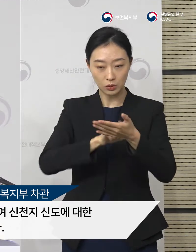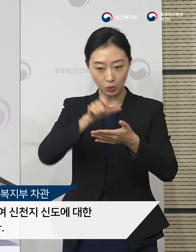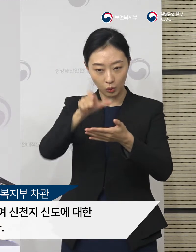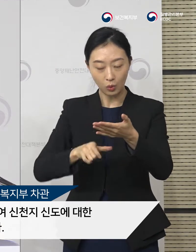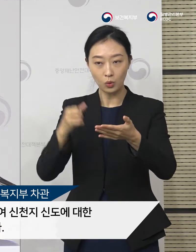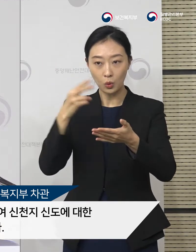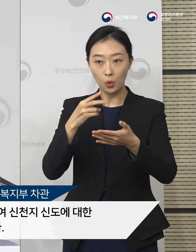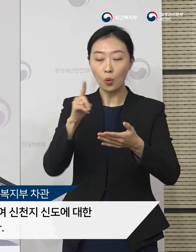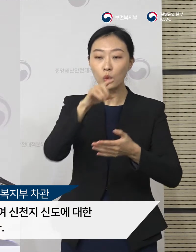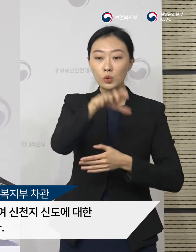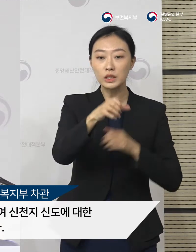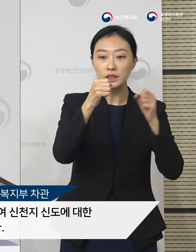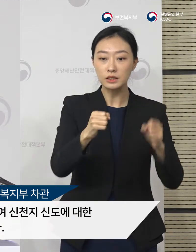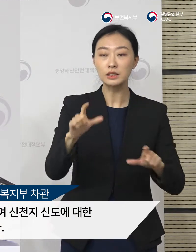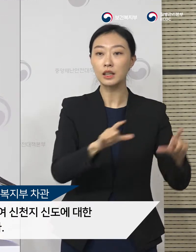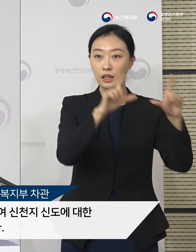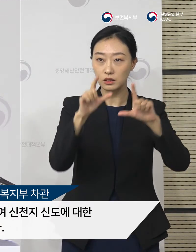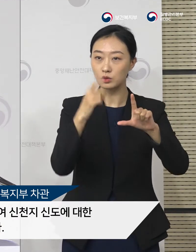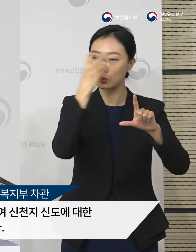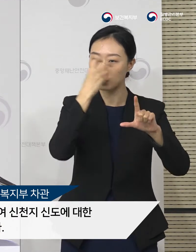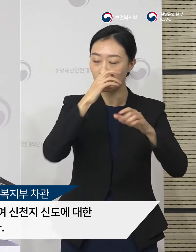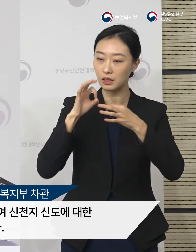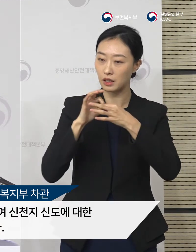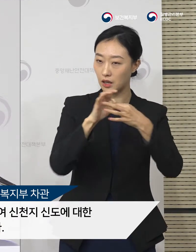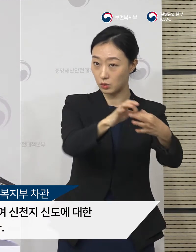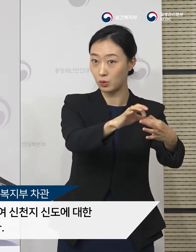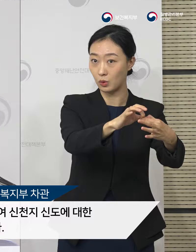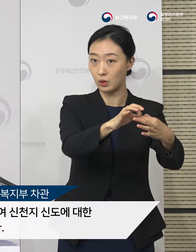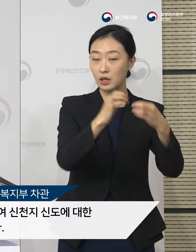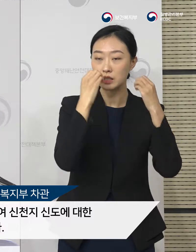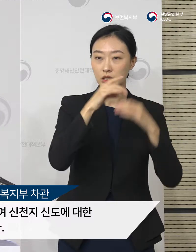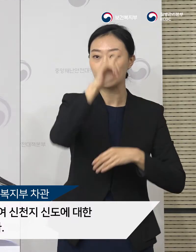계속 진행하여 신천지 신도에 대한 실질적인